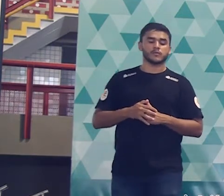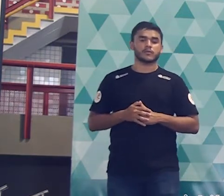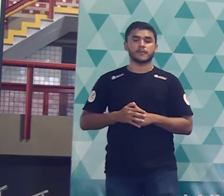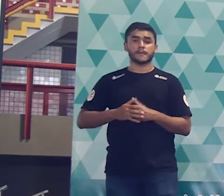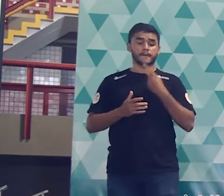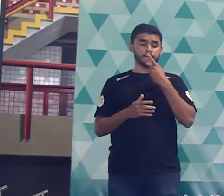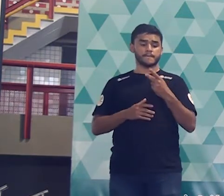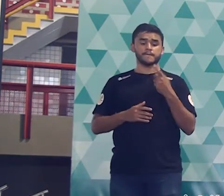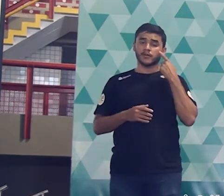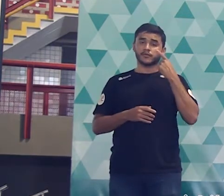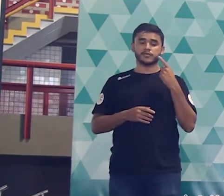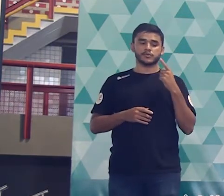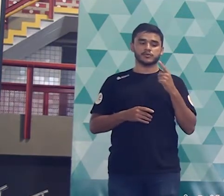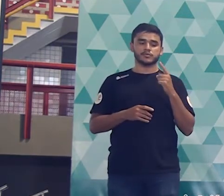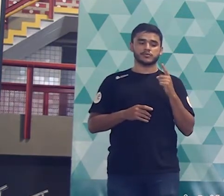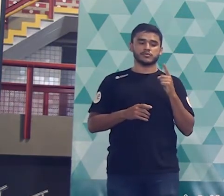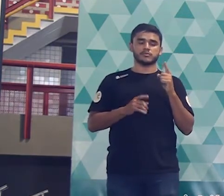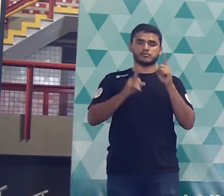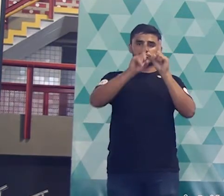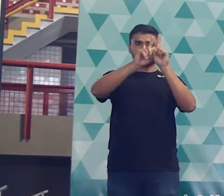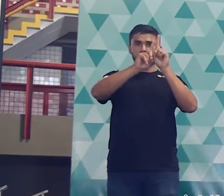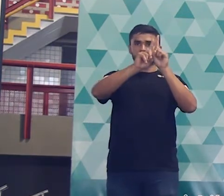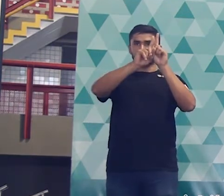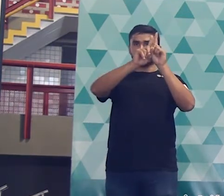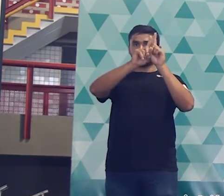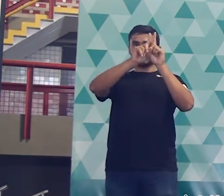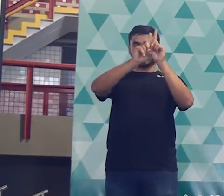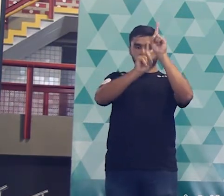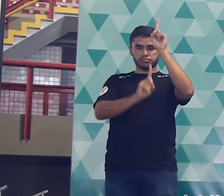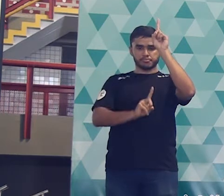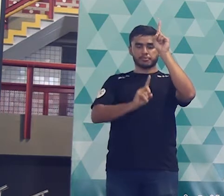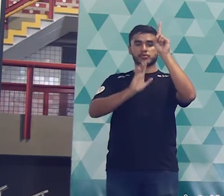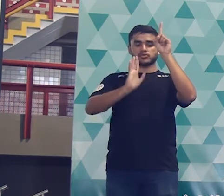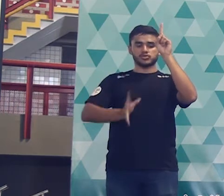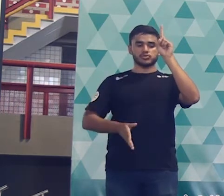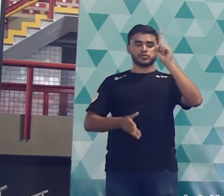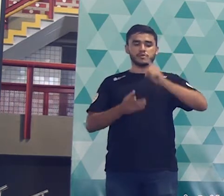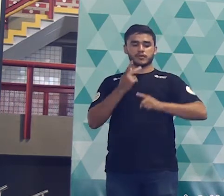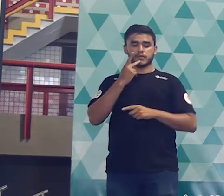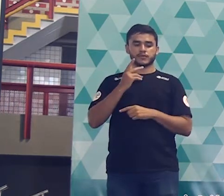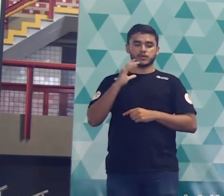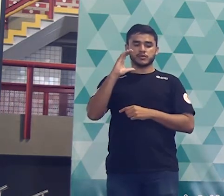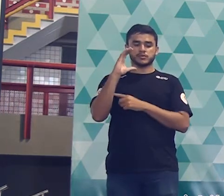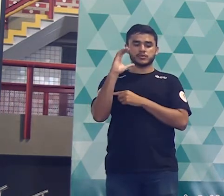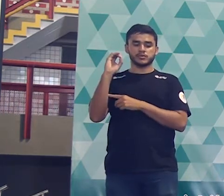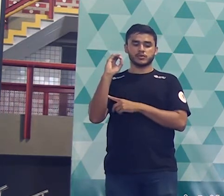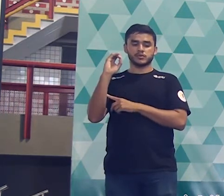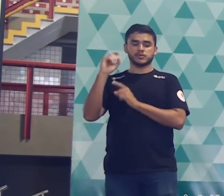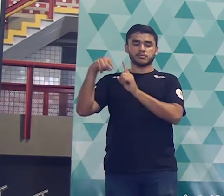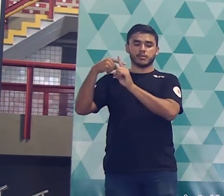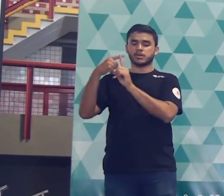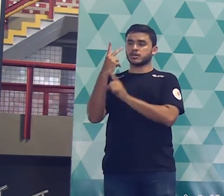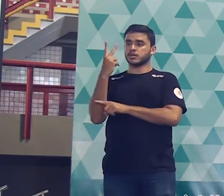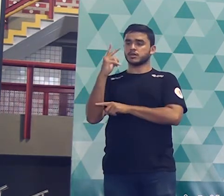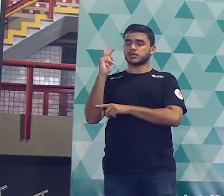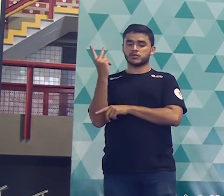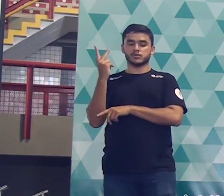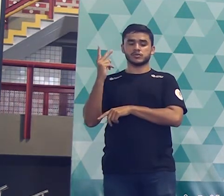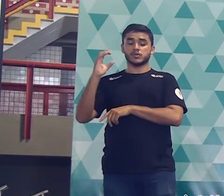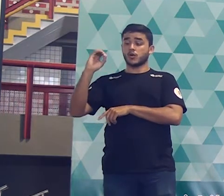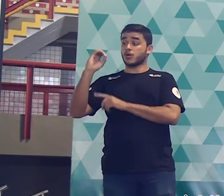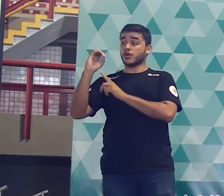final, essa reta intermediária. Aí nesse caso você já tem a transformação de quê? CO2 gasoso mais água